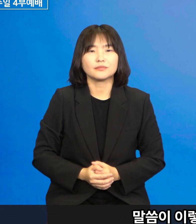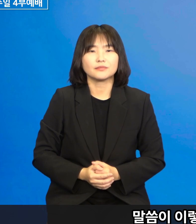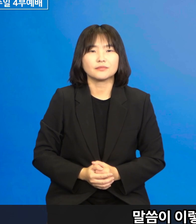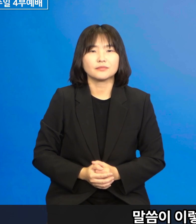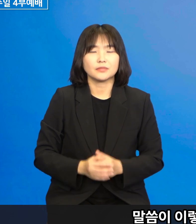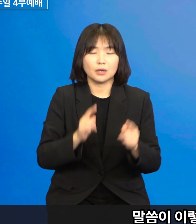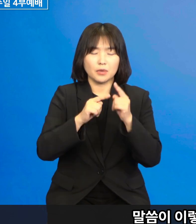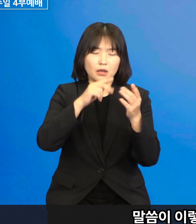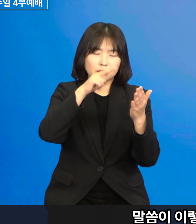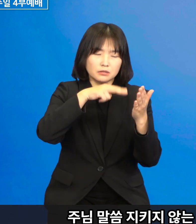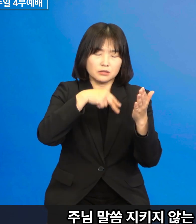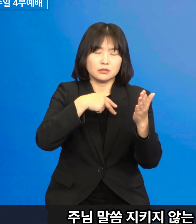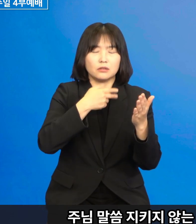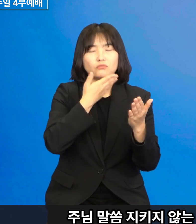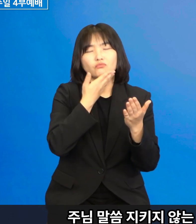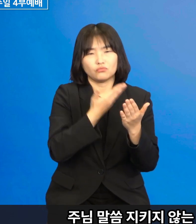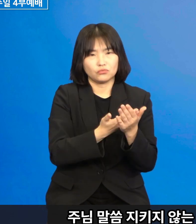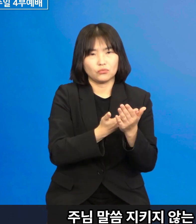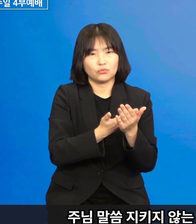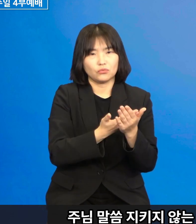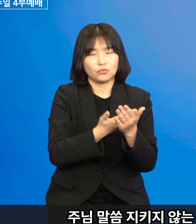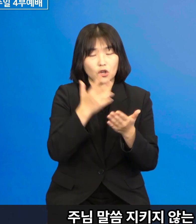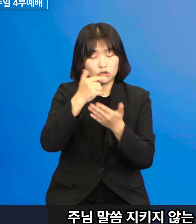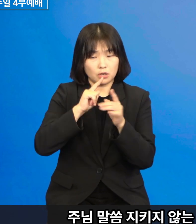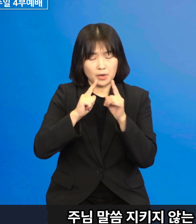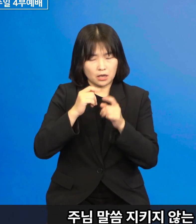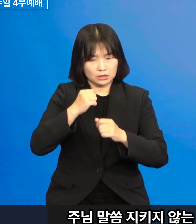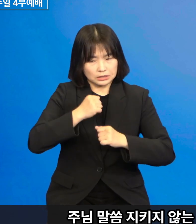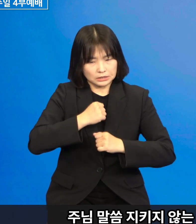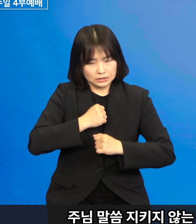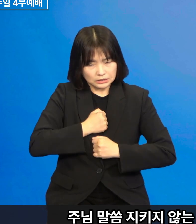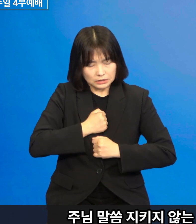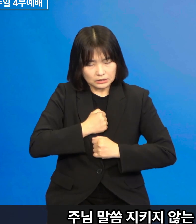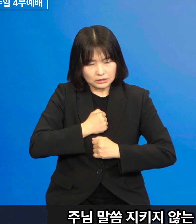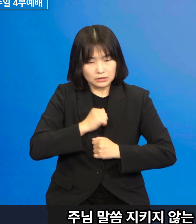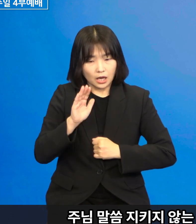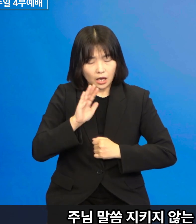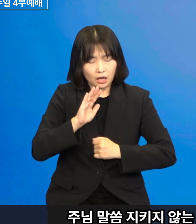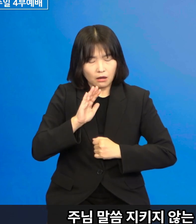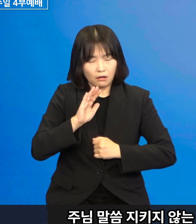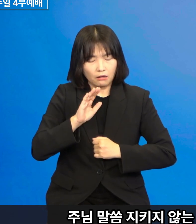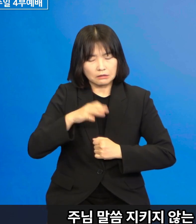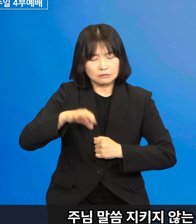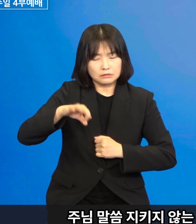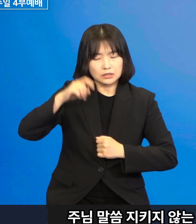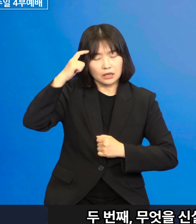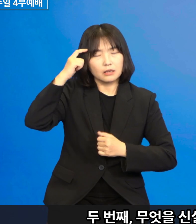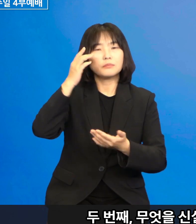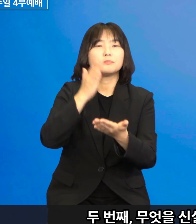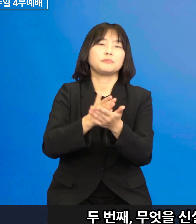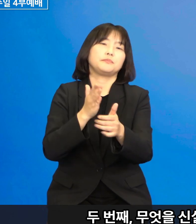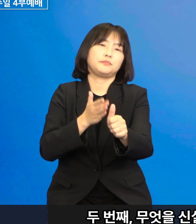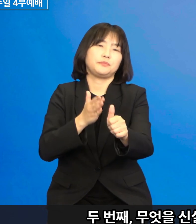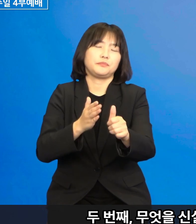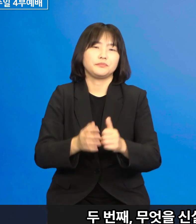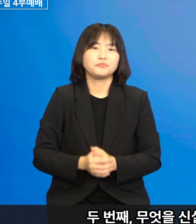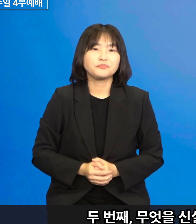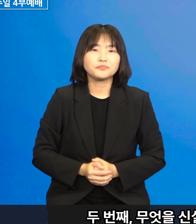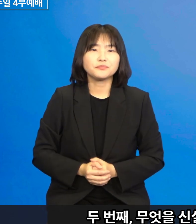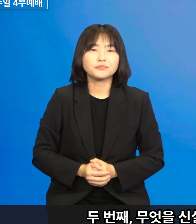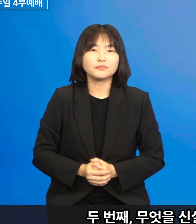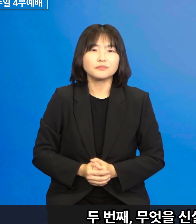말씀이 이렇게 중요한 거예요. 주의 말씀이 지키지 않는 것을 가벼이 여기지 마십시오. 두 번째,